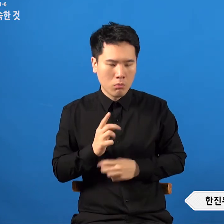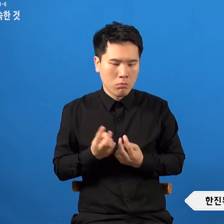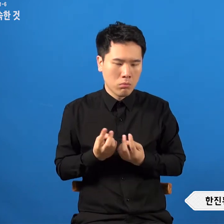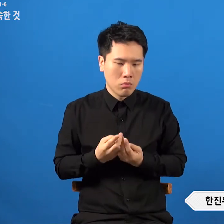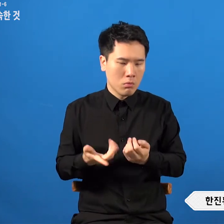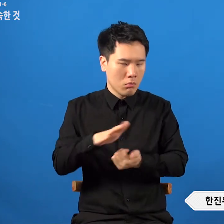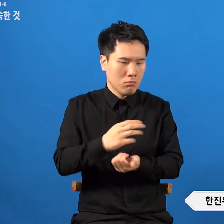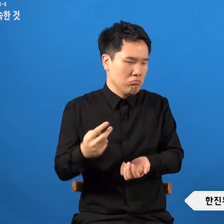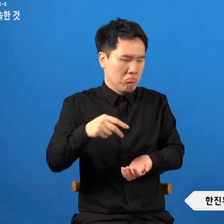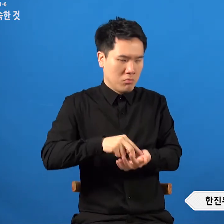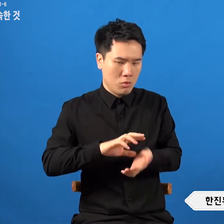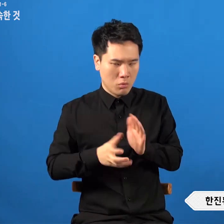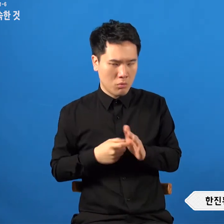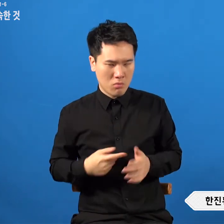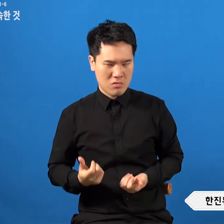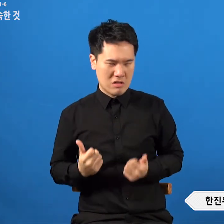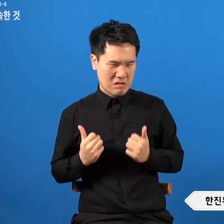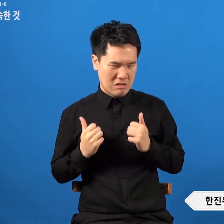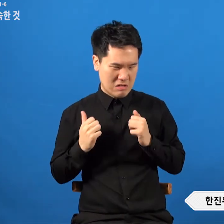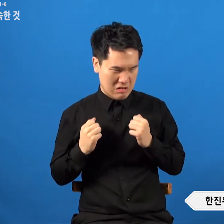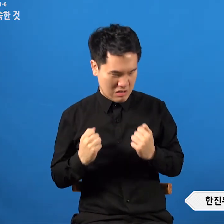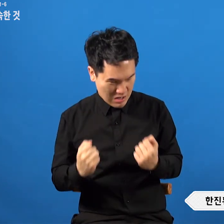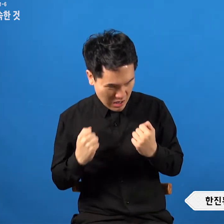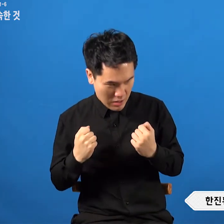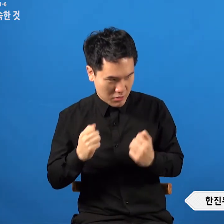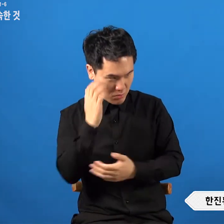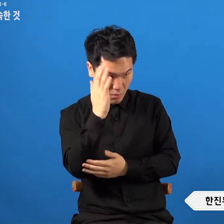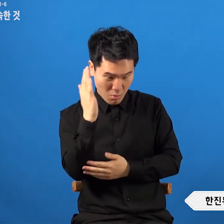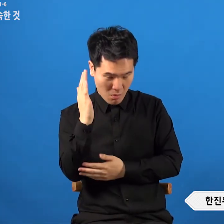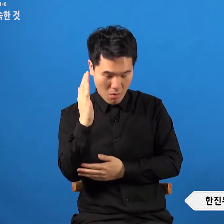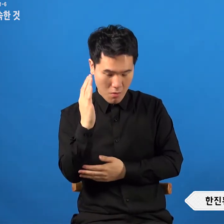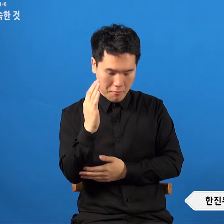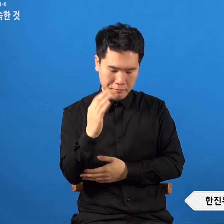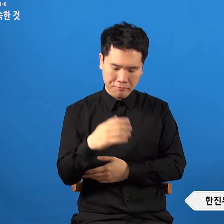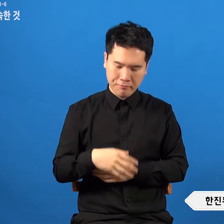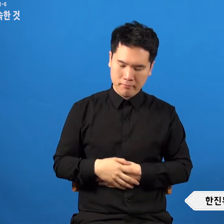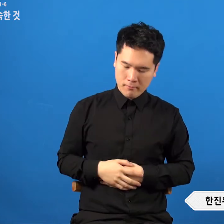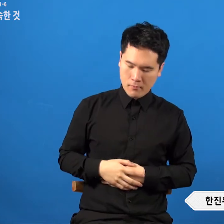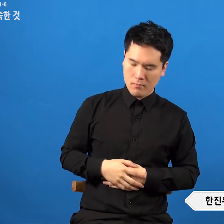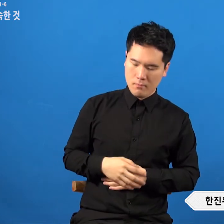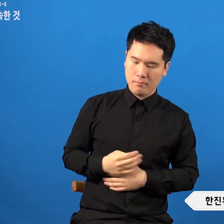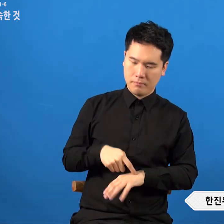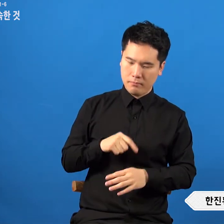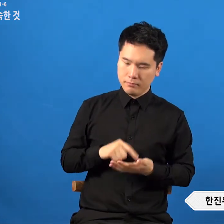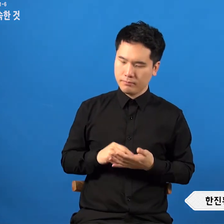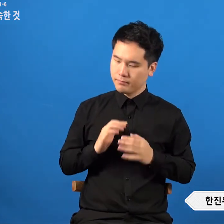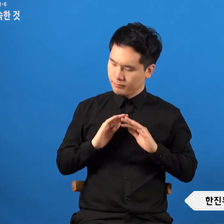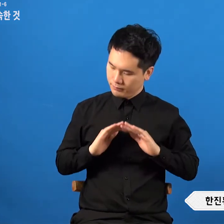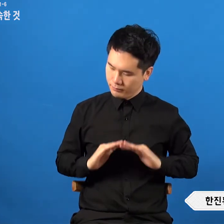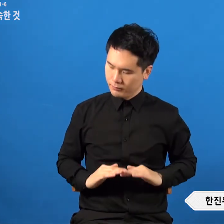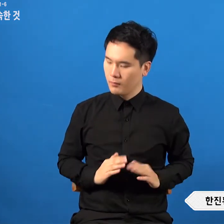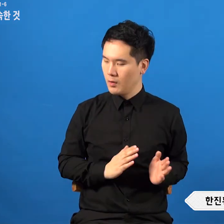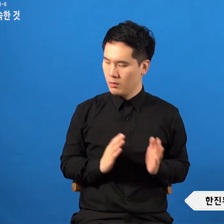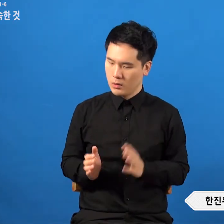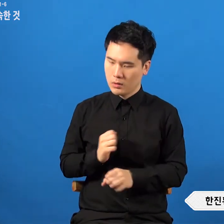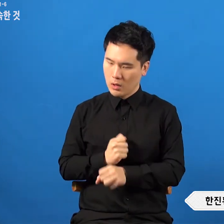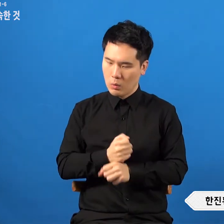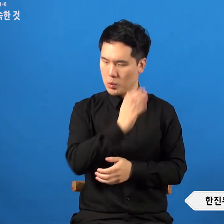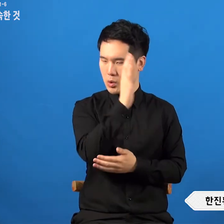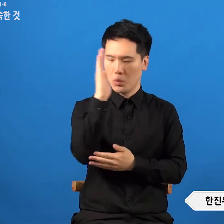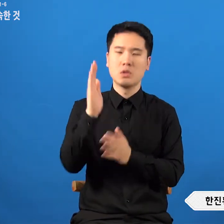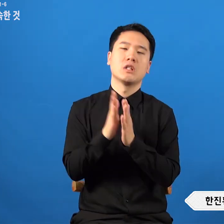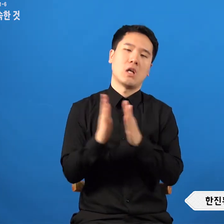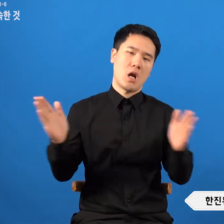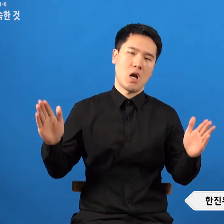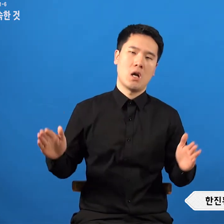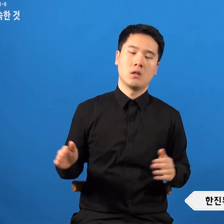마음을 가다듬고 열심히 설교를 합니다. 물론 교수님 마음에 쏙 들 만큼 설교하는 학생은